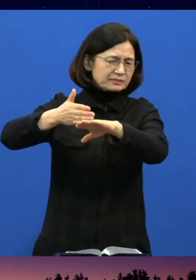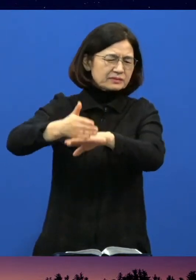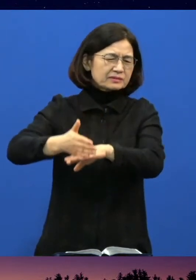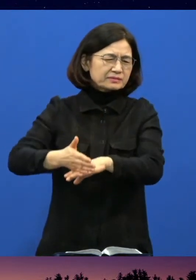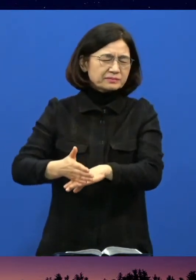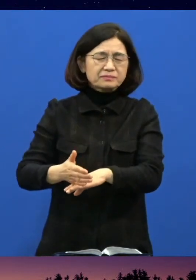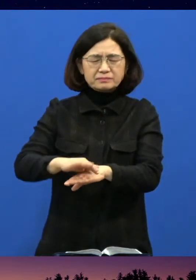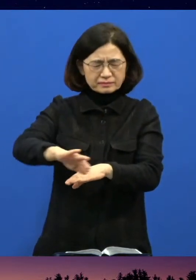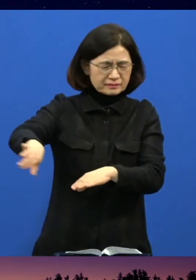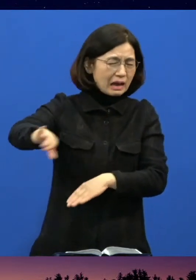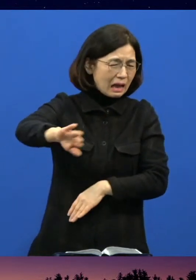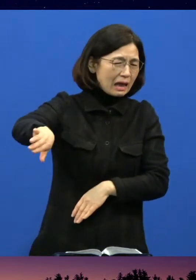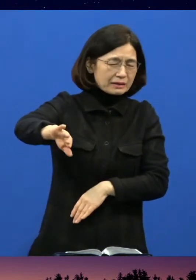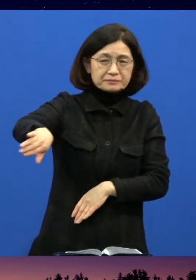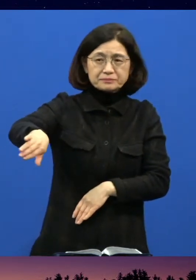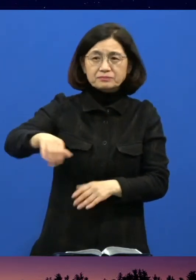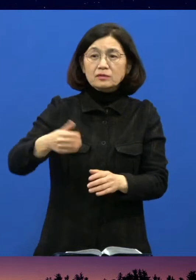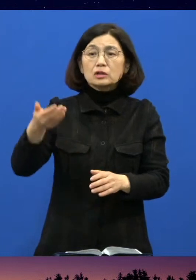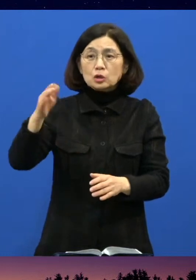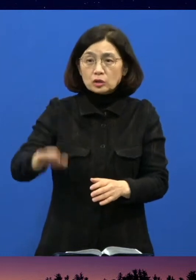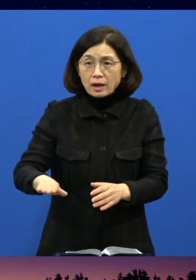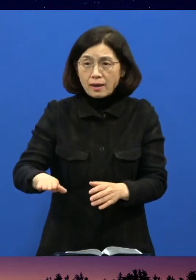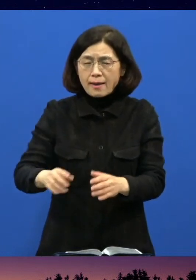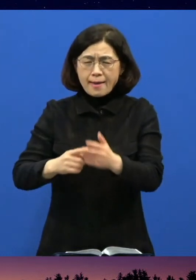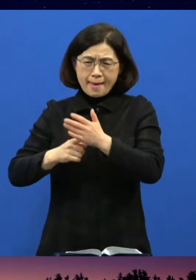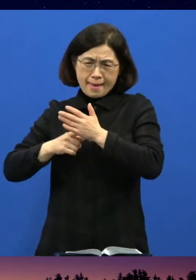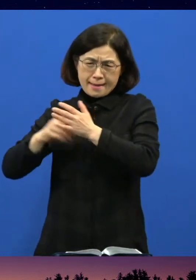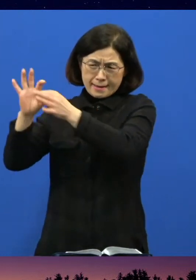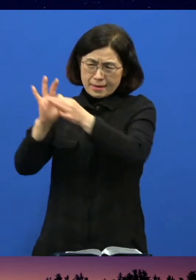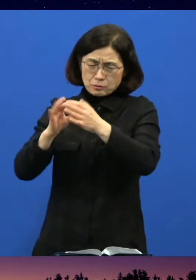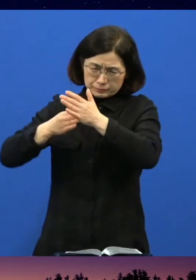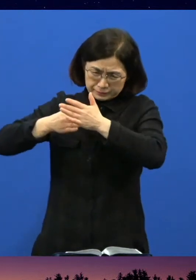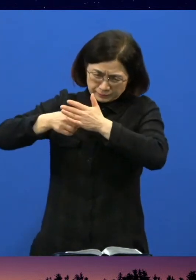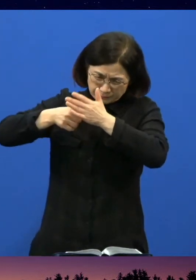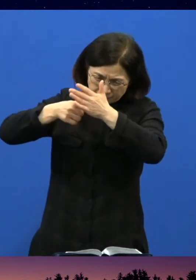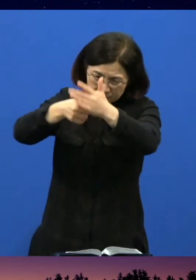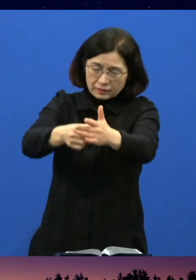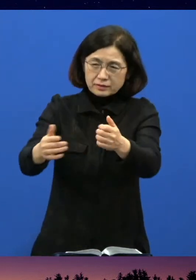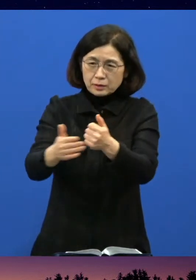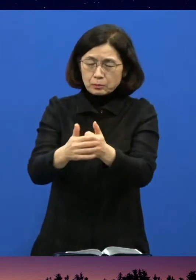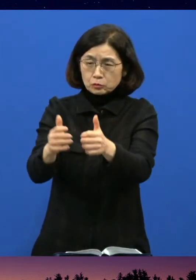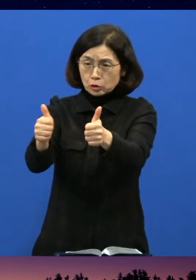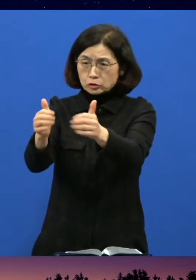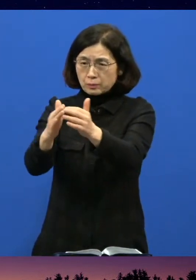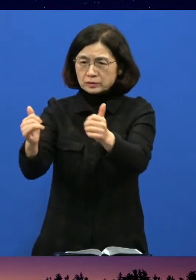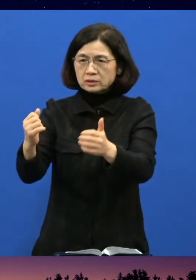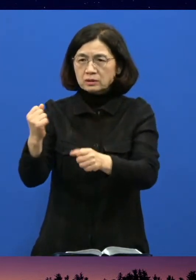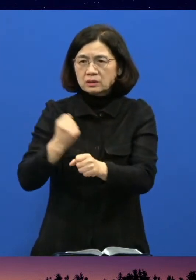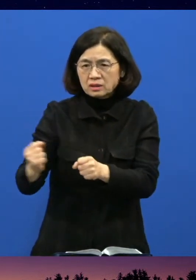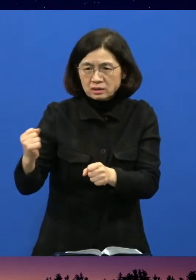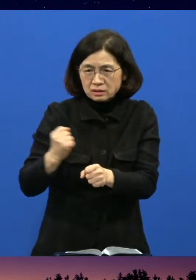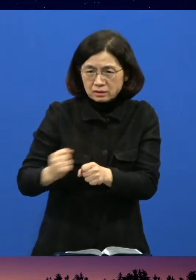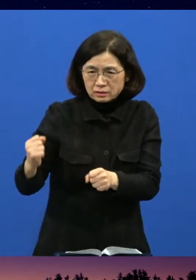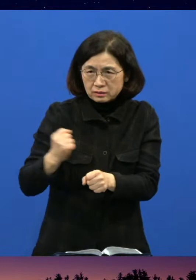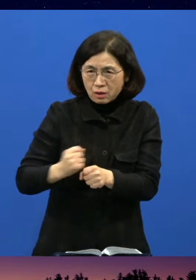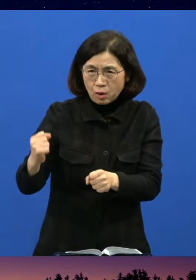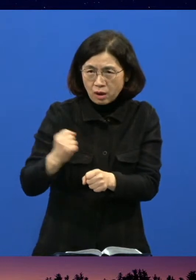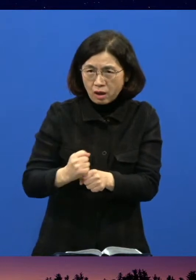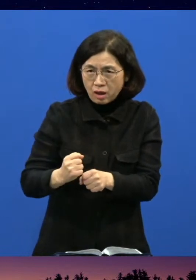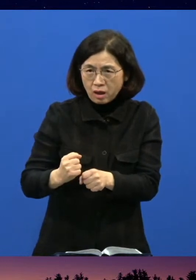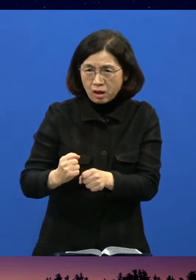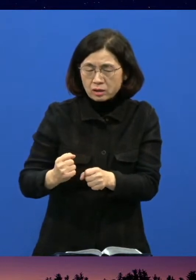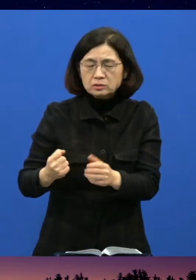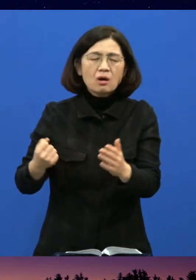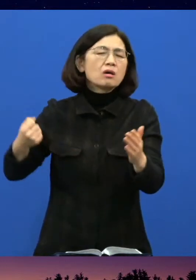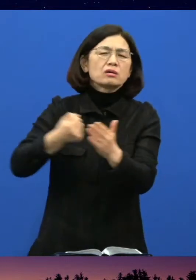그래서 재판장이 이제 당황하기 시작한 겁니다. 당황을 하기 시작한 거예요. 그래서 오늘 마침내 어떤 결정을 내리냐. 5절에